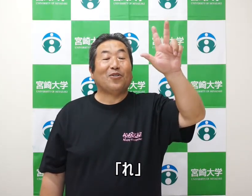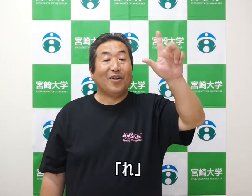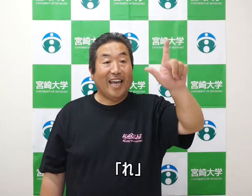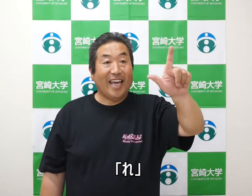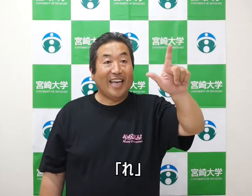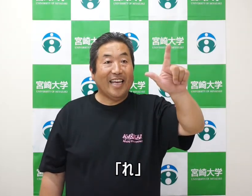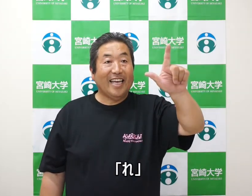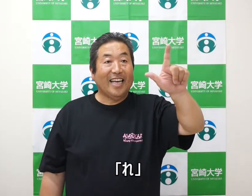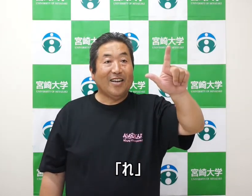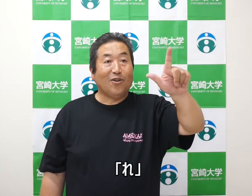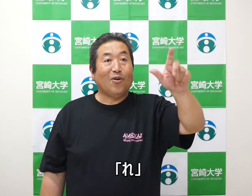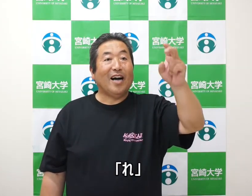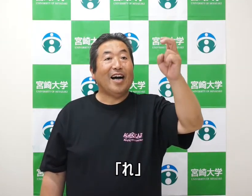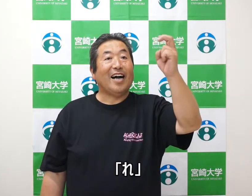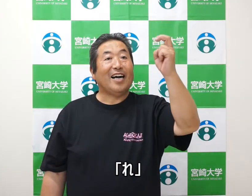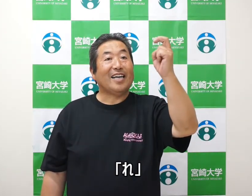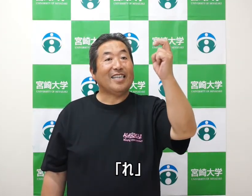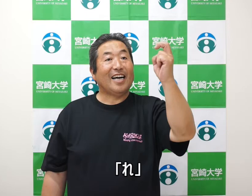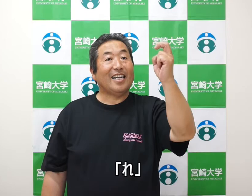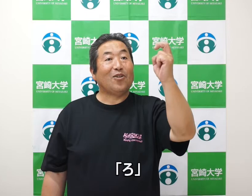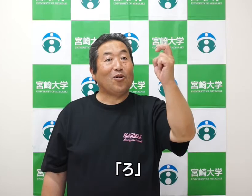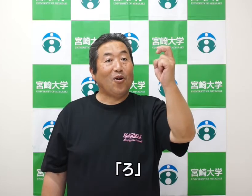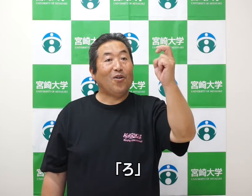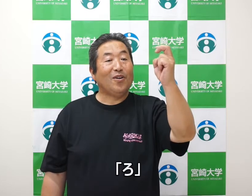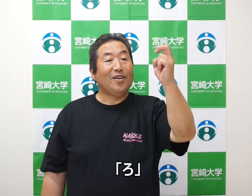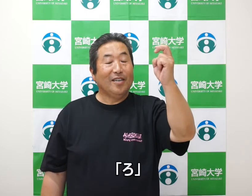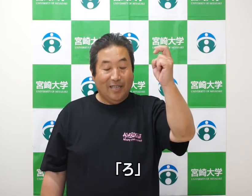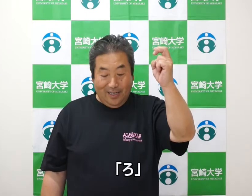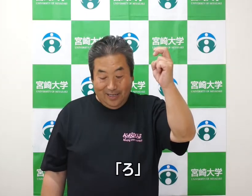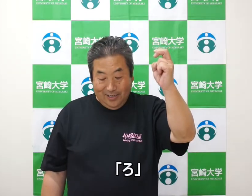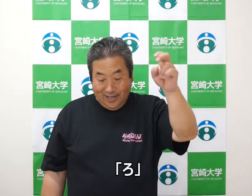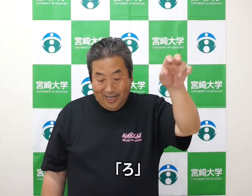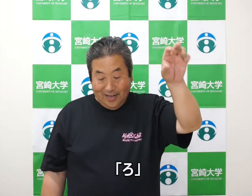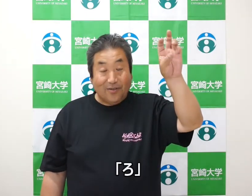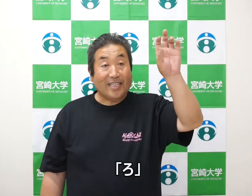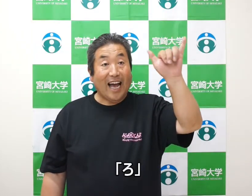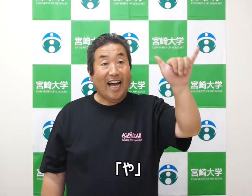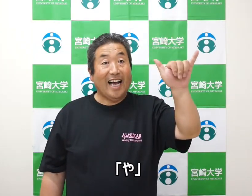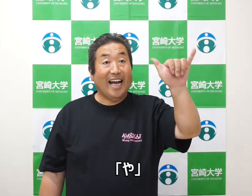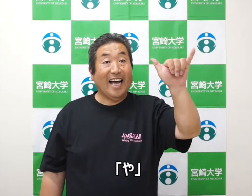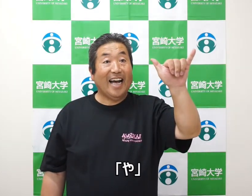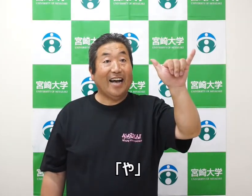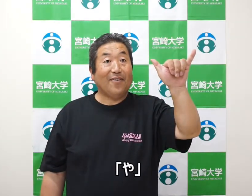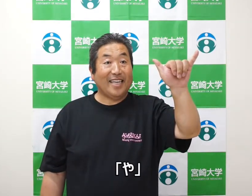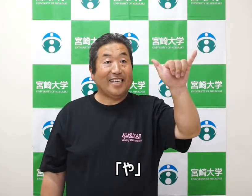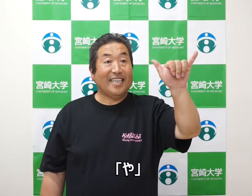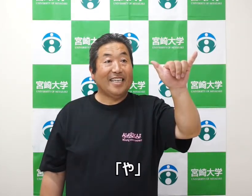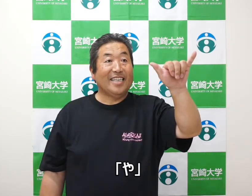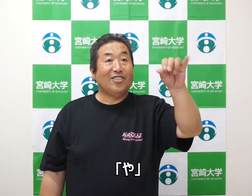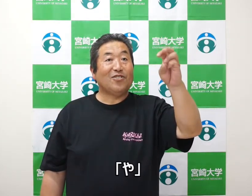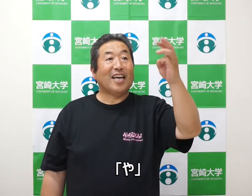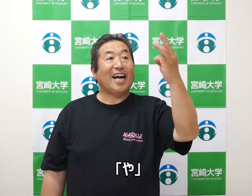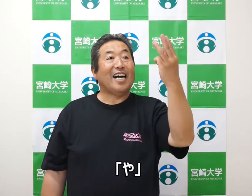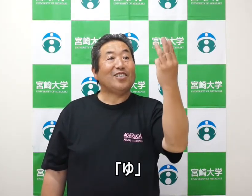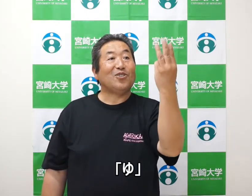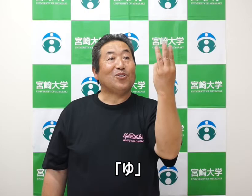れ。ロはひらがなのロ。次、や、わい。湯気が上がる様